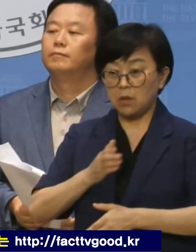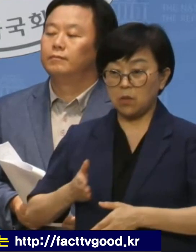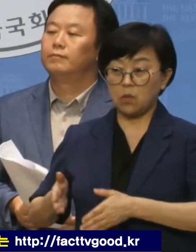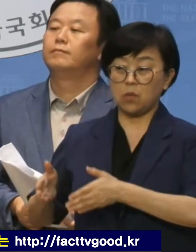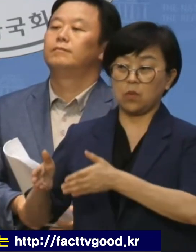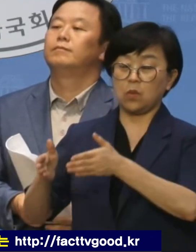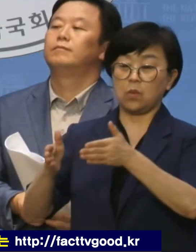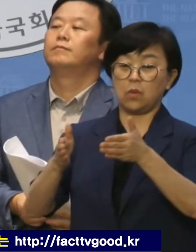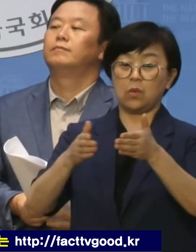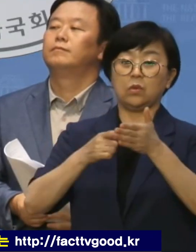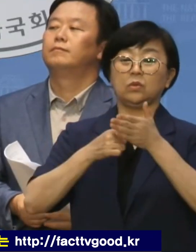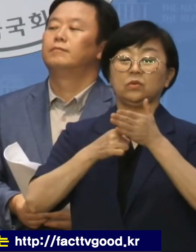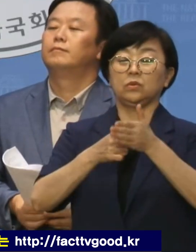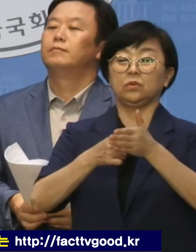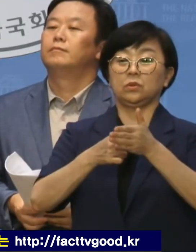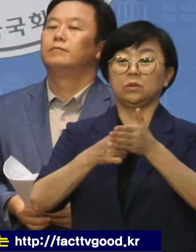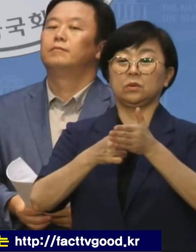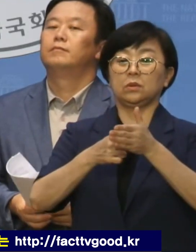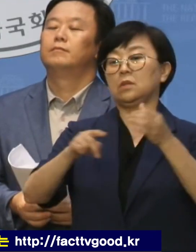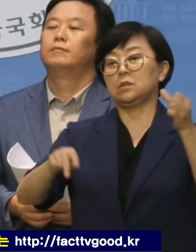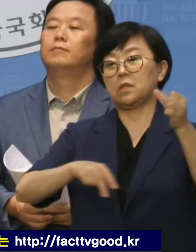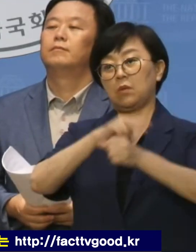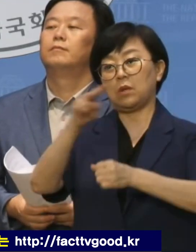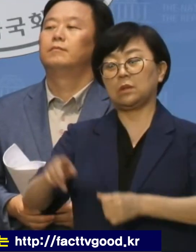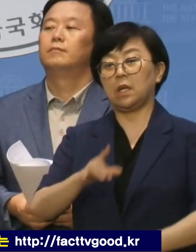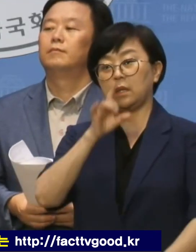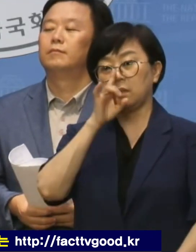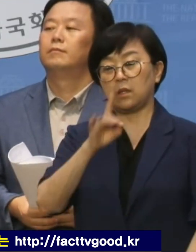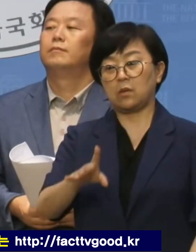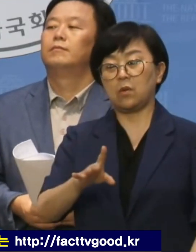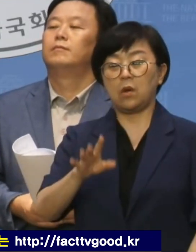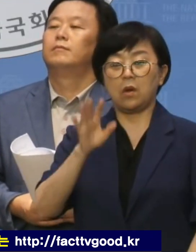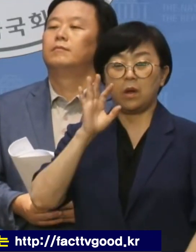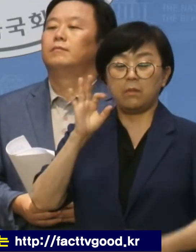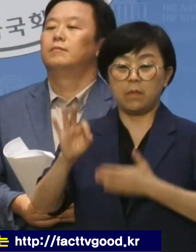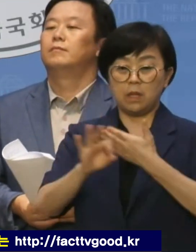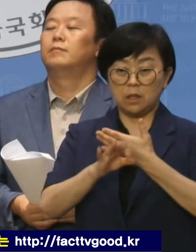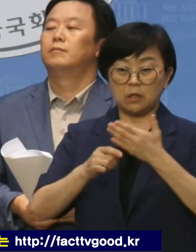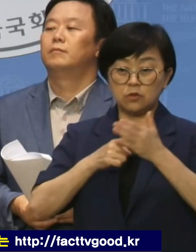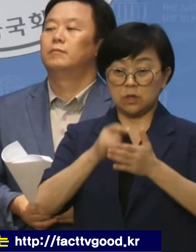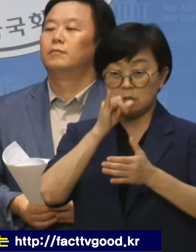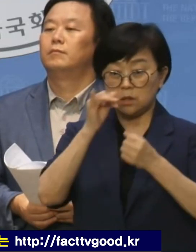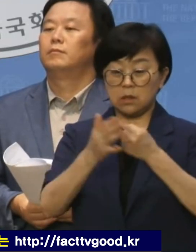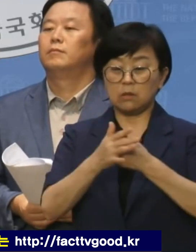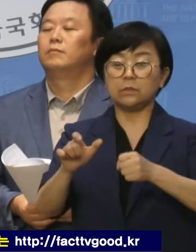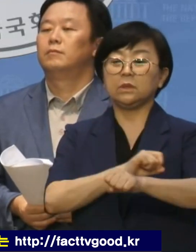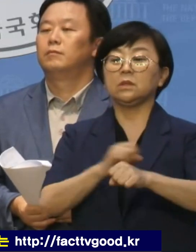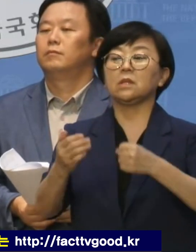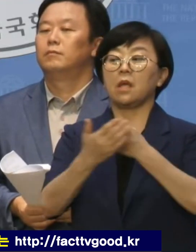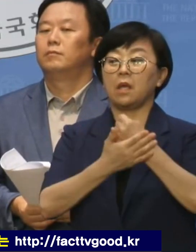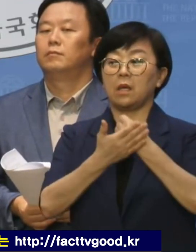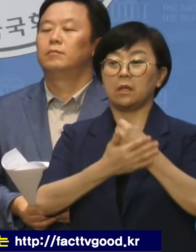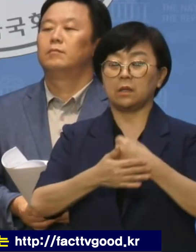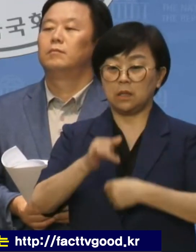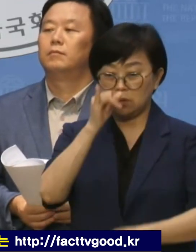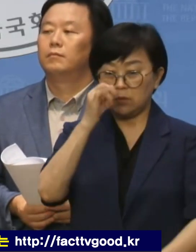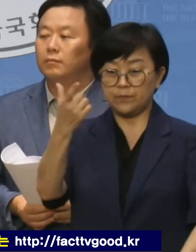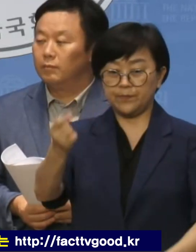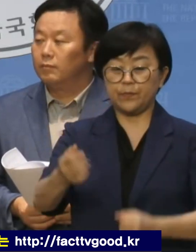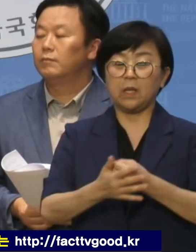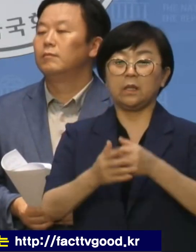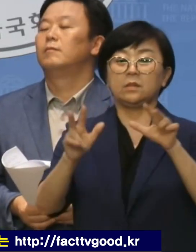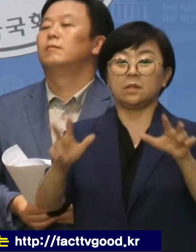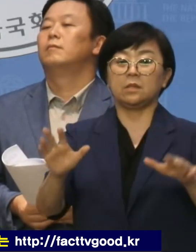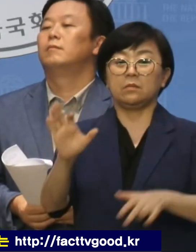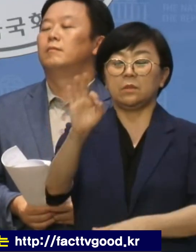고속도로가 추진되는 그런 상황은 있어서는 안 되고, 만약에 추진된다라고 하면 이거는 특혜나 다름없습니다.